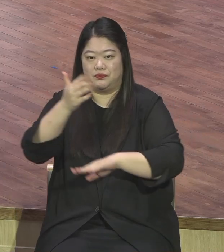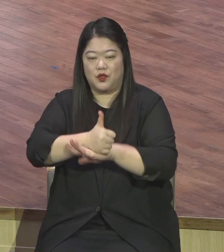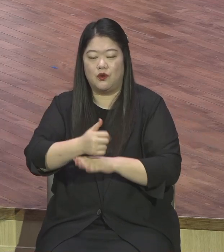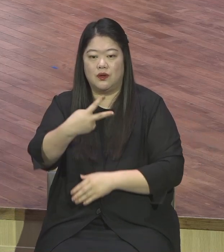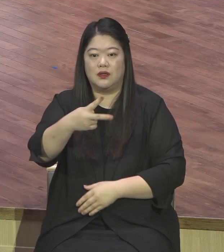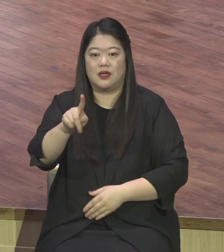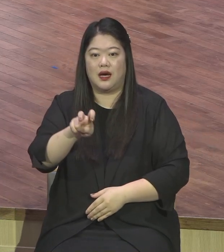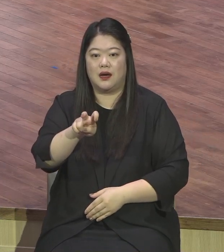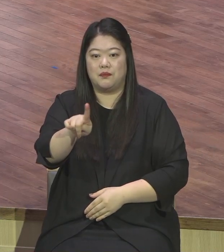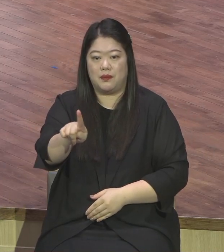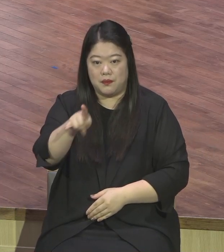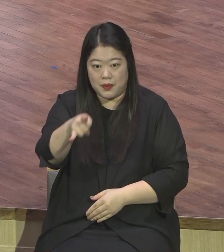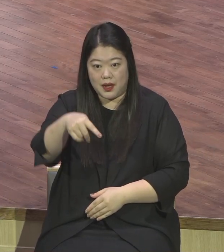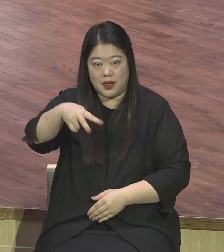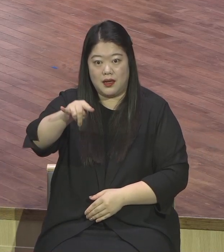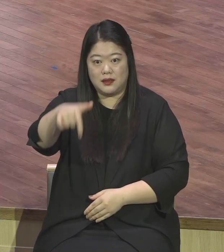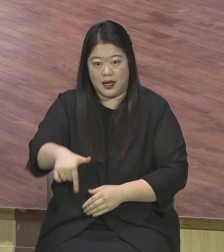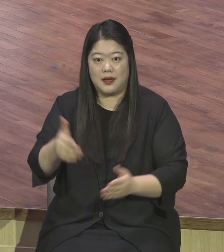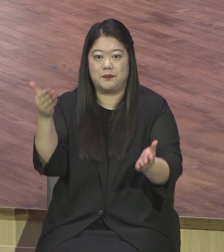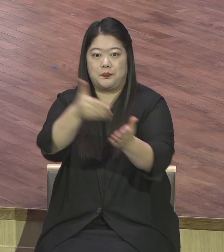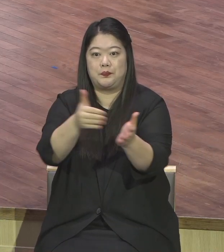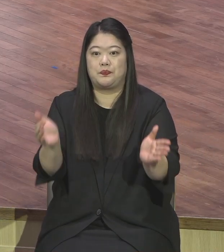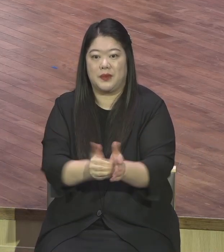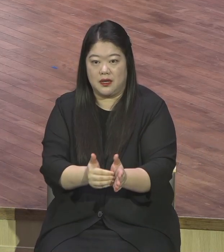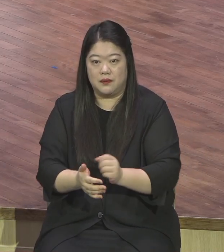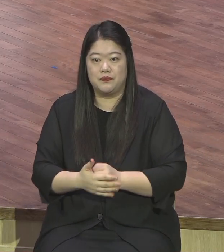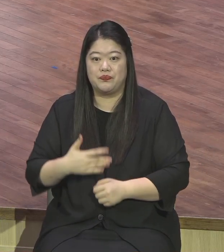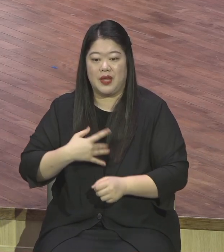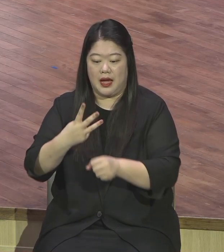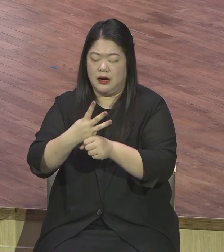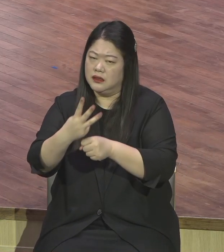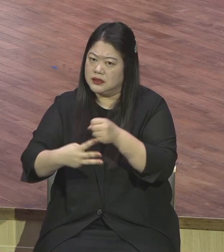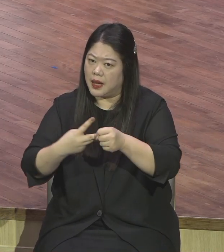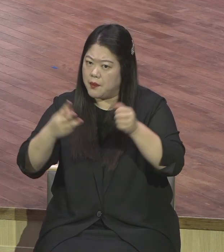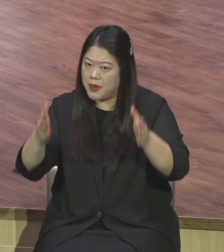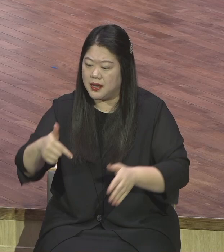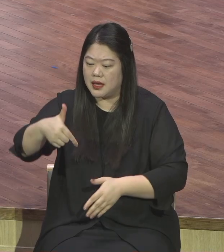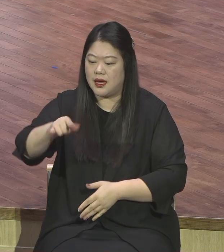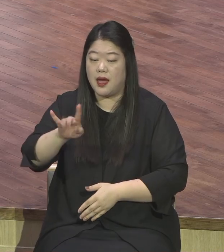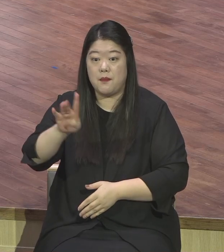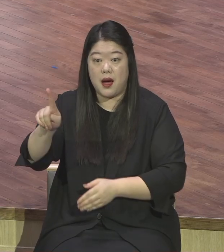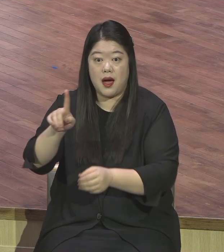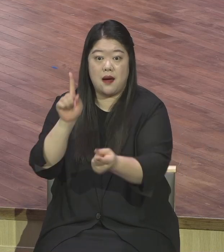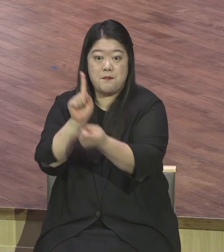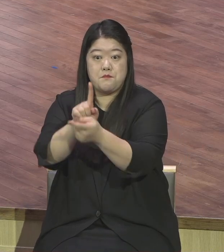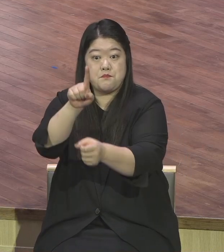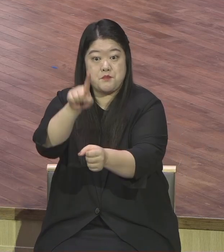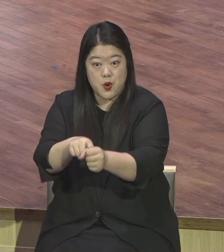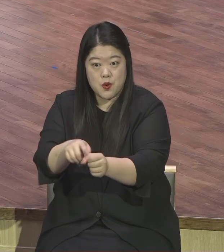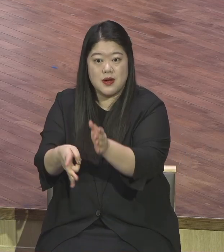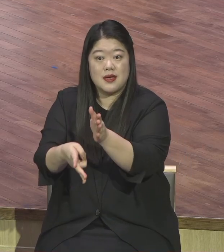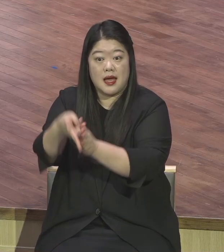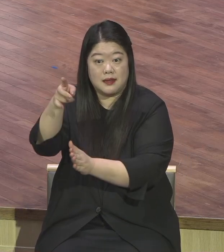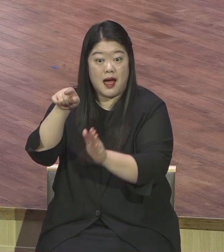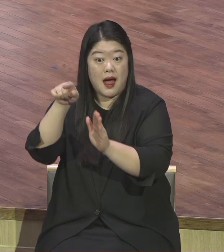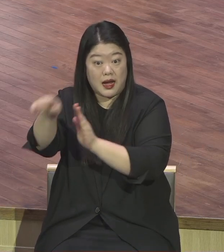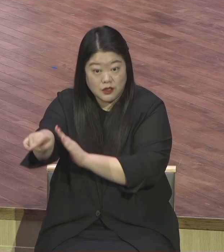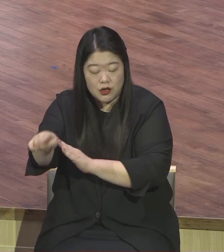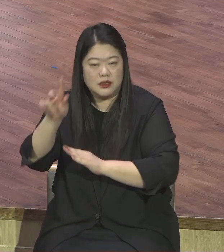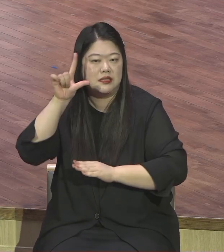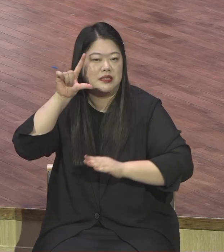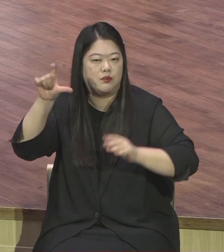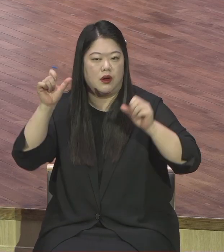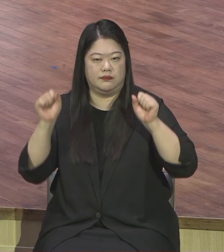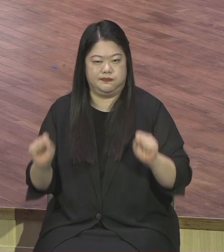돌아갔노라. 그 후 3년 만에 내가 게바를 방문하려고 예루살렘에 올라가서 그와 함께 15일을 머무는